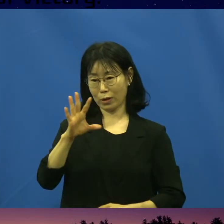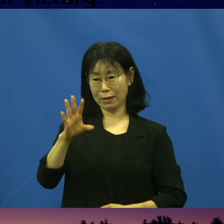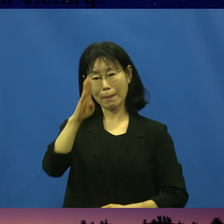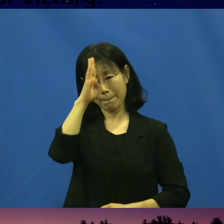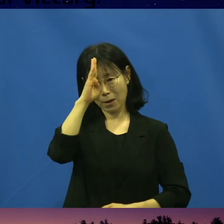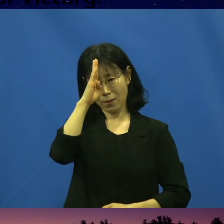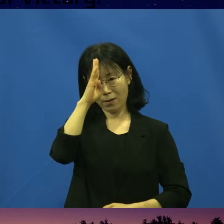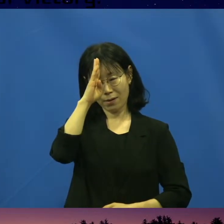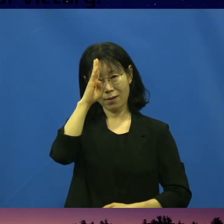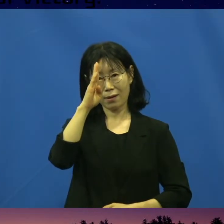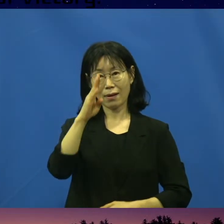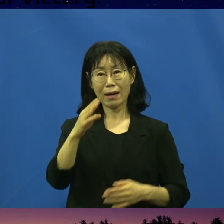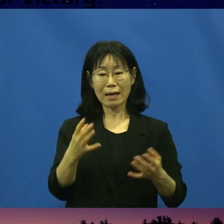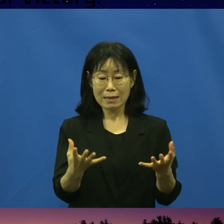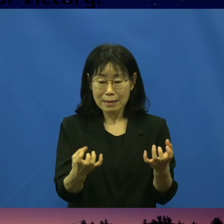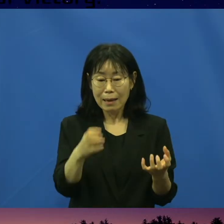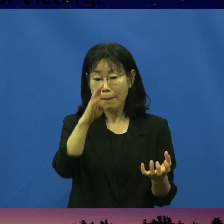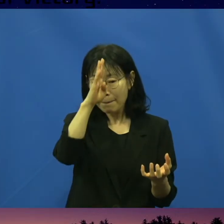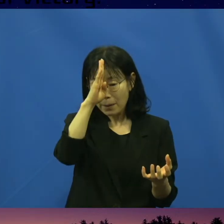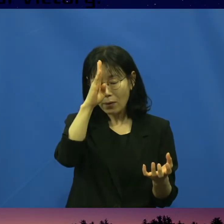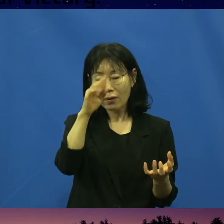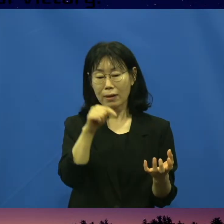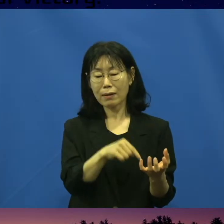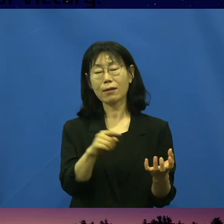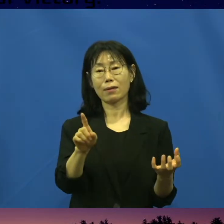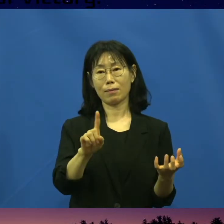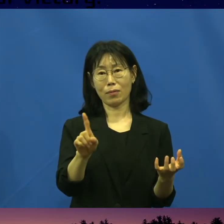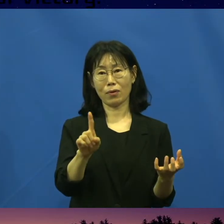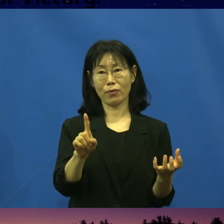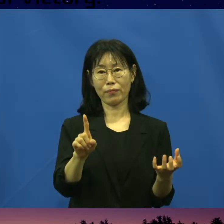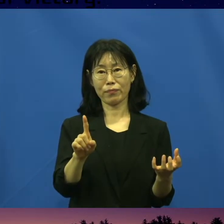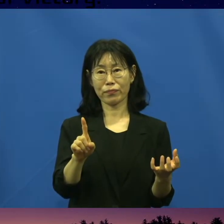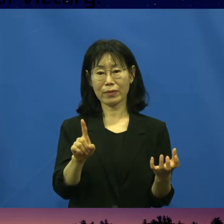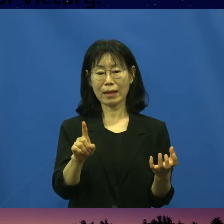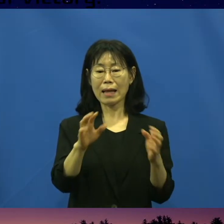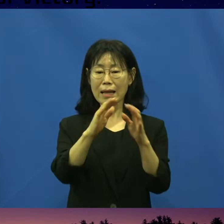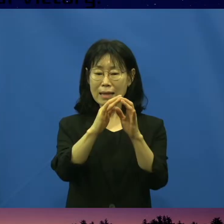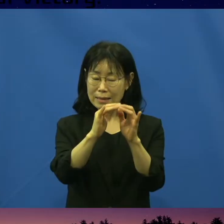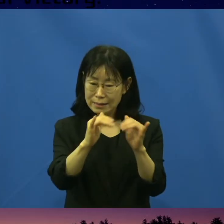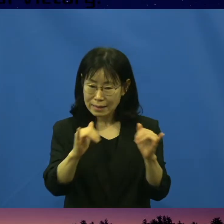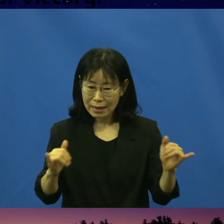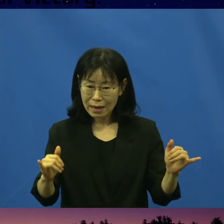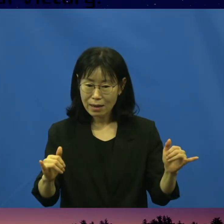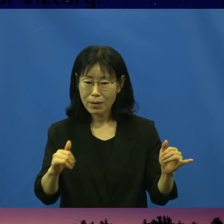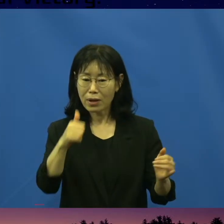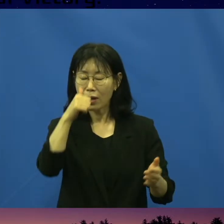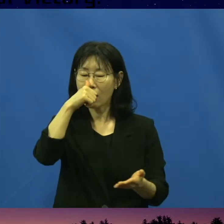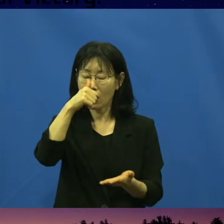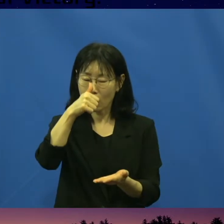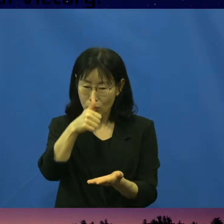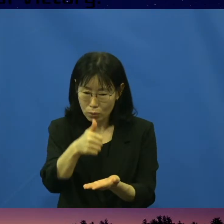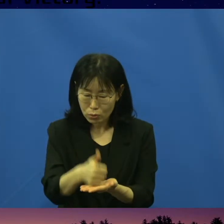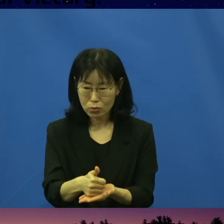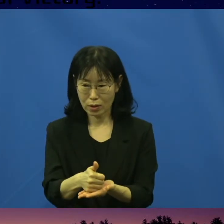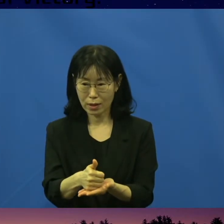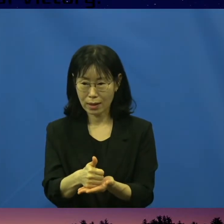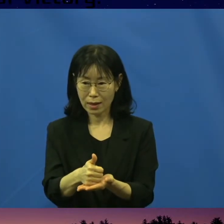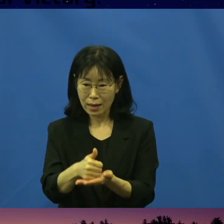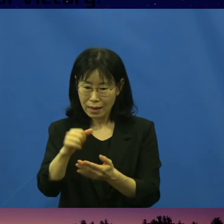이 나병은 어떻게 보면 인류가 죄가 미치는 영향력을 가시적으로